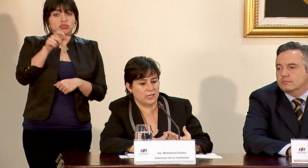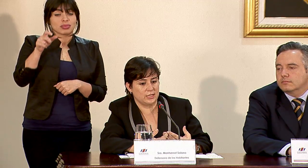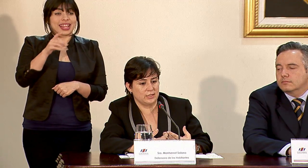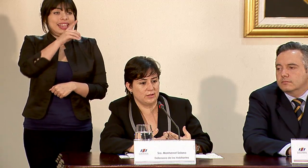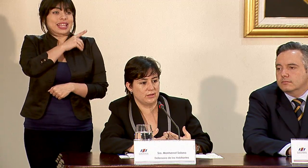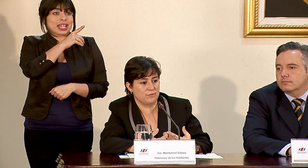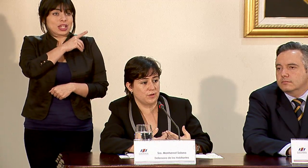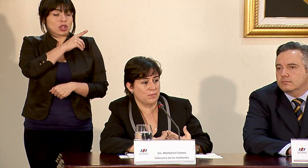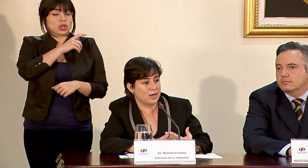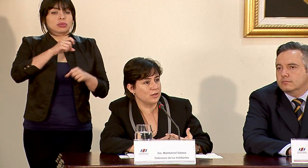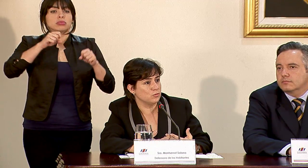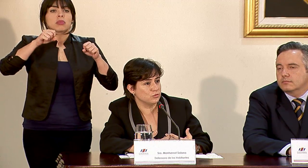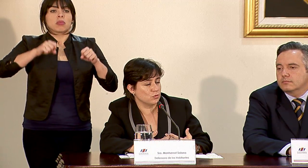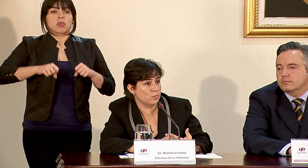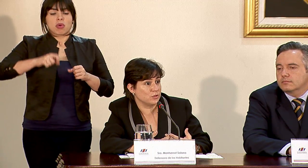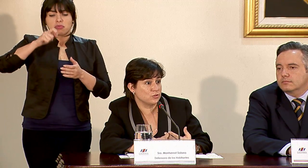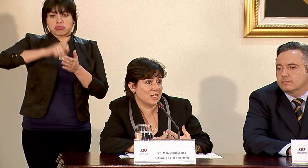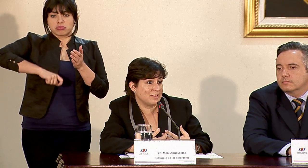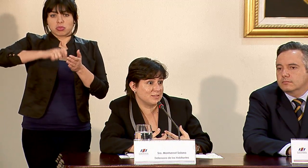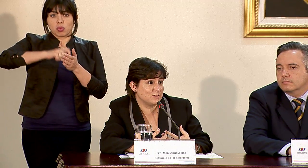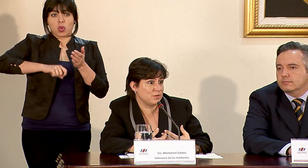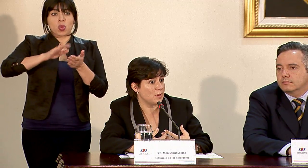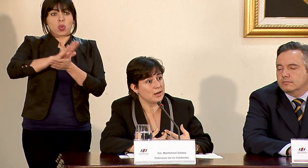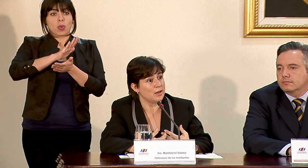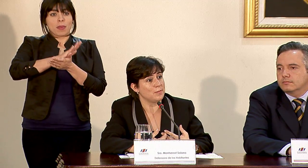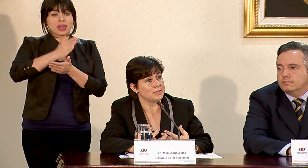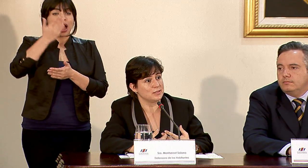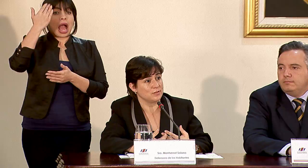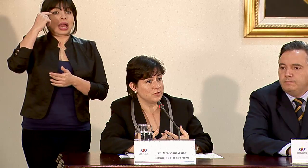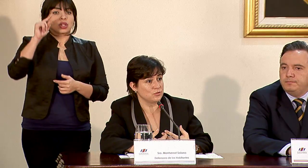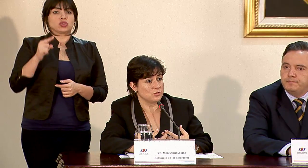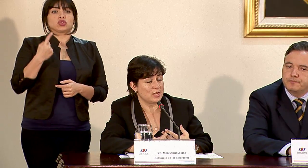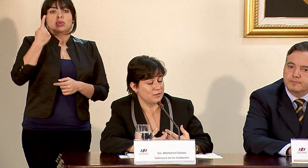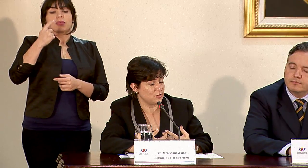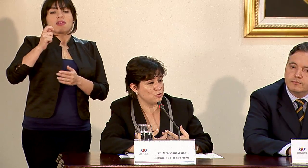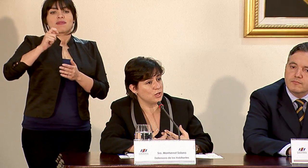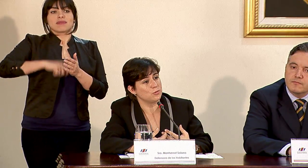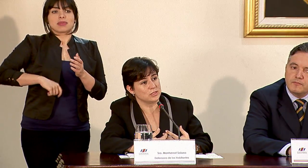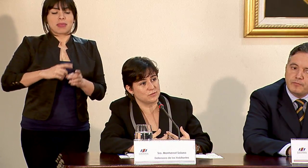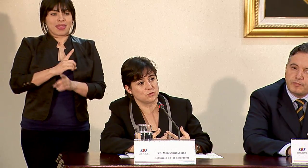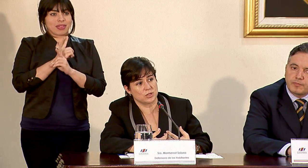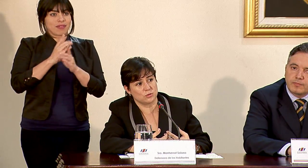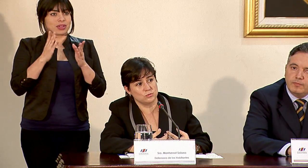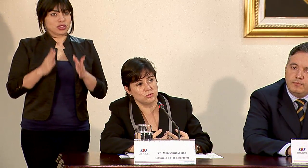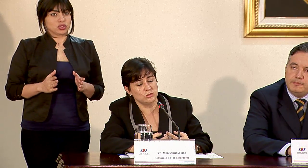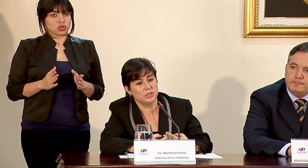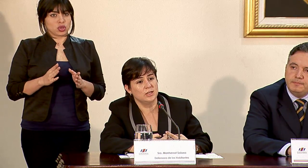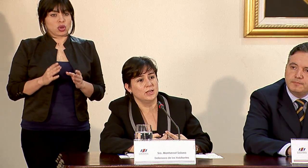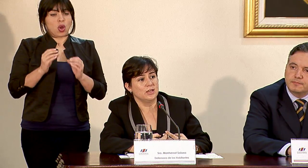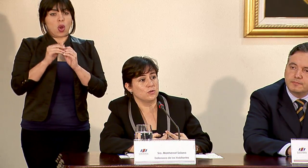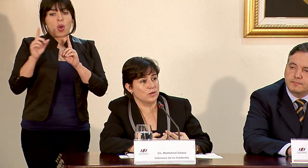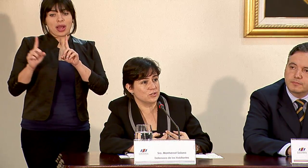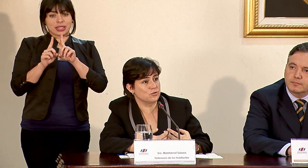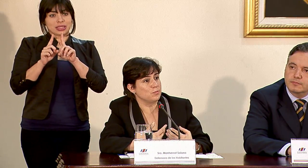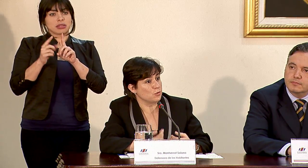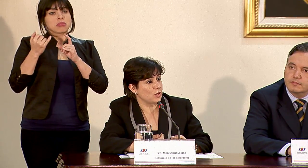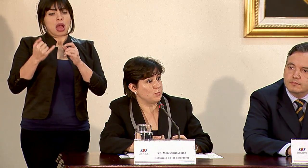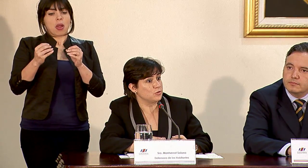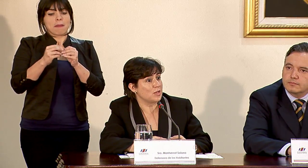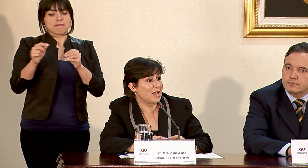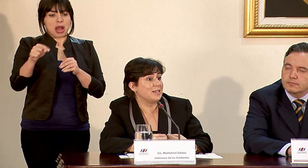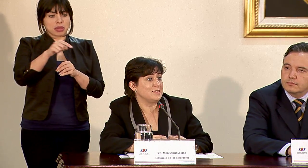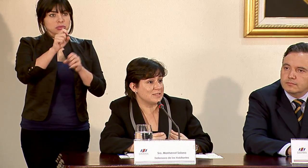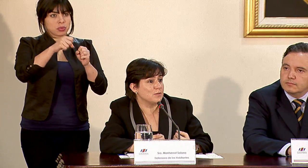pueden firmar algunos documentos que antes firmaba nada más la defensora o el defensor adjunto. Con esto,